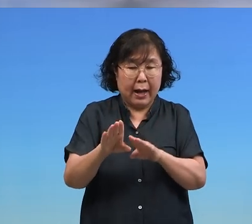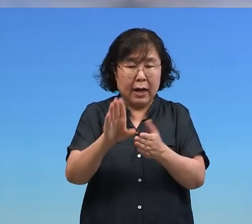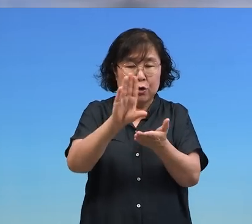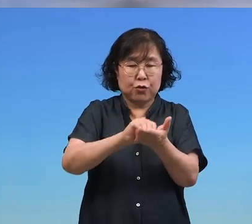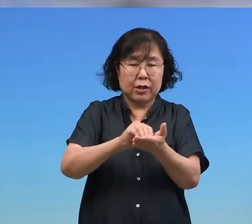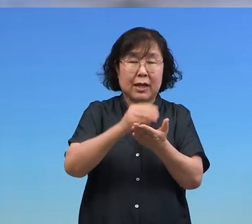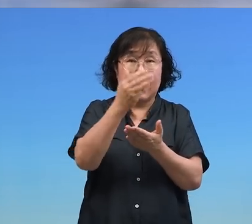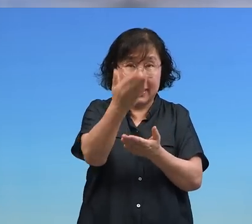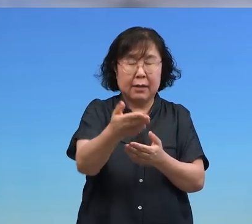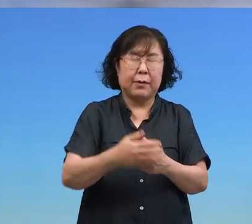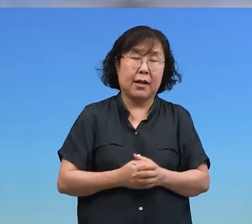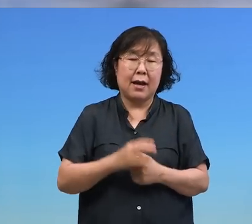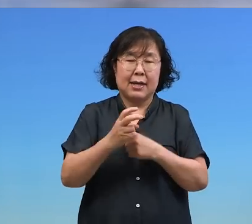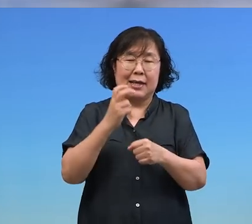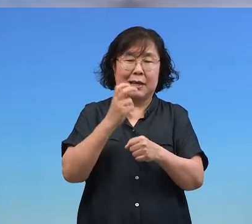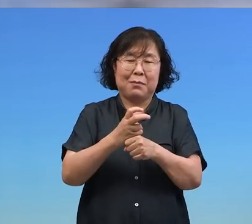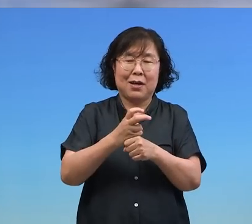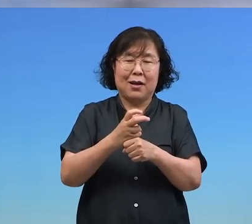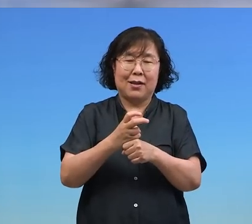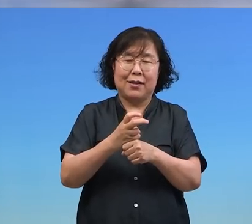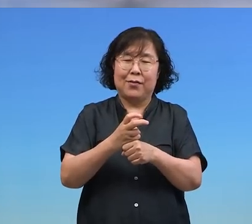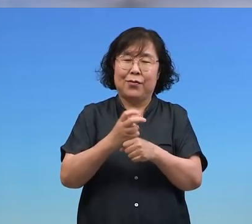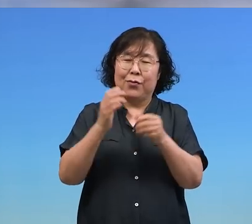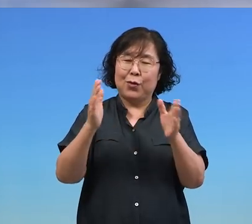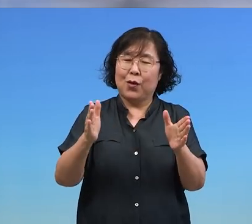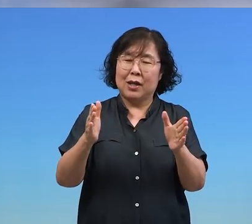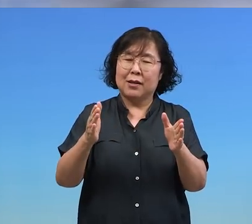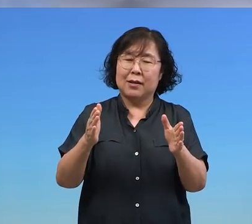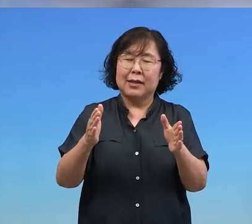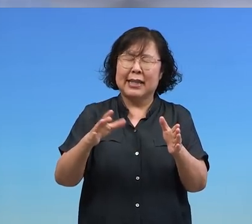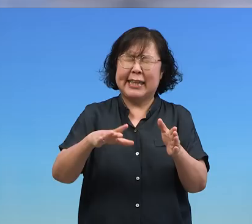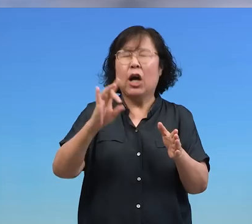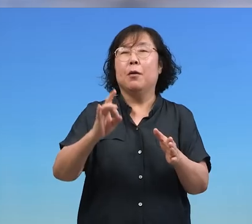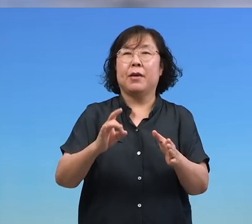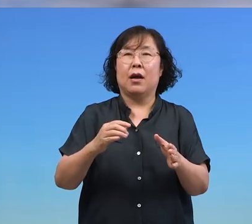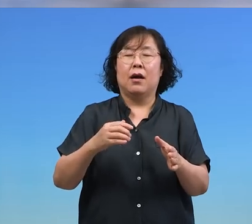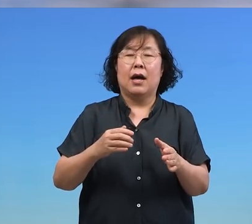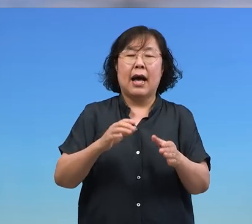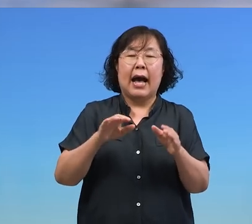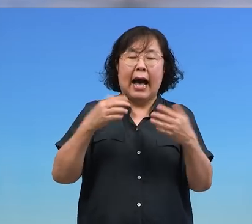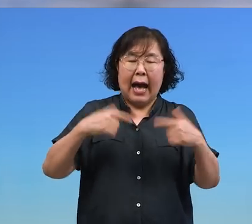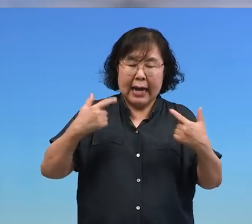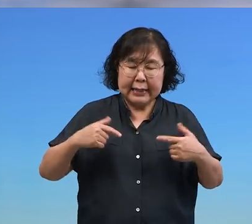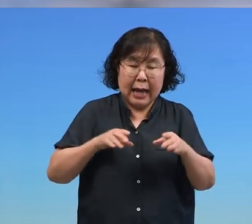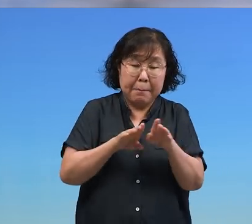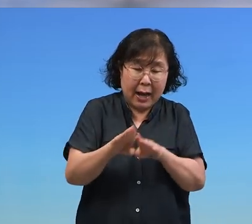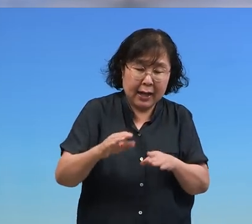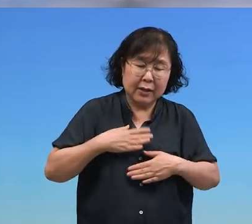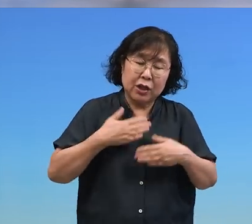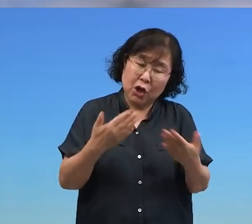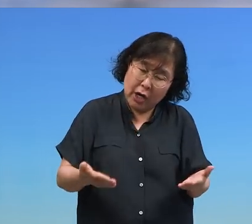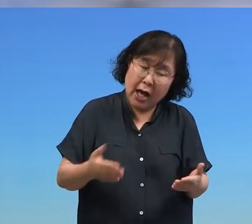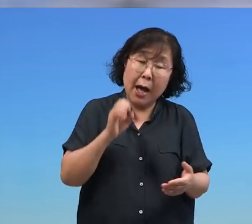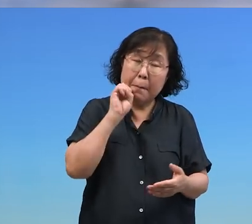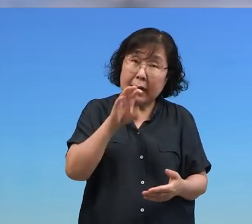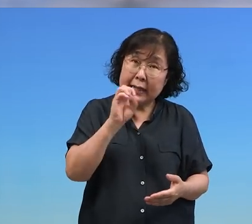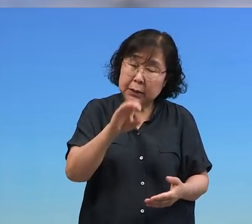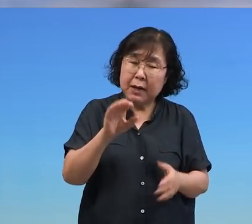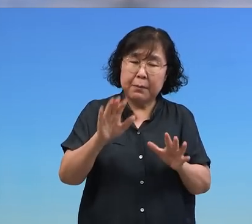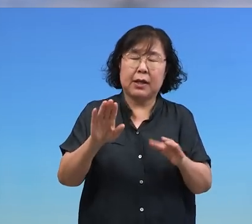숙제를 제가 드립니다 20년 만에 처음이에요 방학에는 쉬시라고 그랬는데요 이번에는 숙제를 드립니다